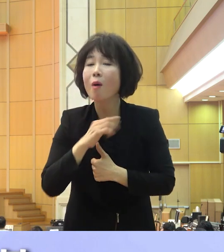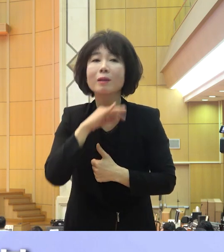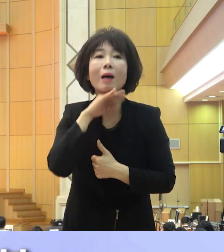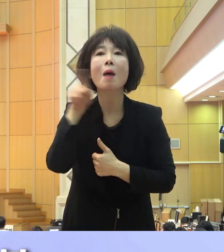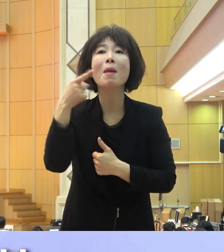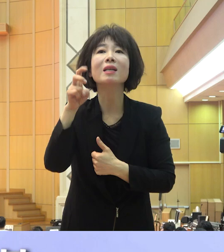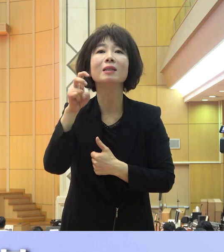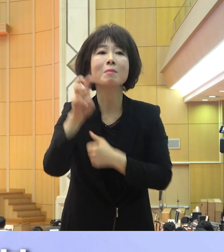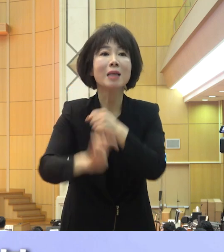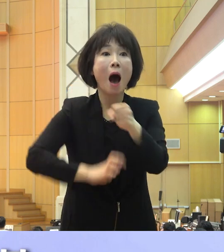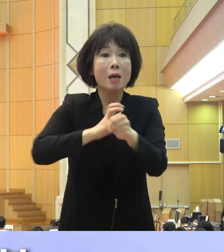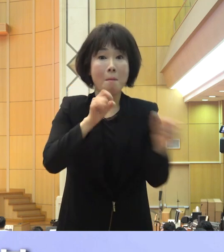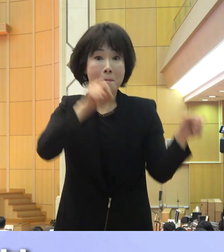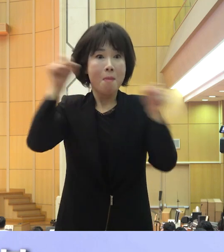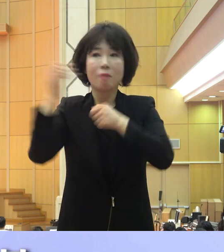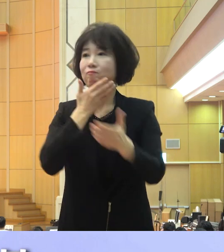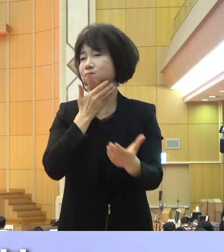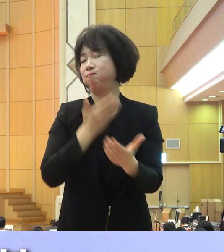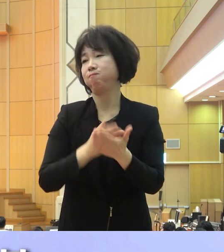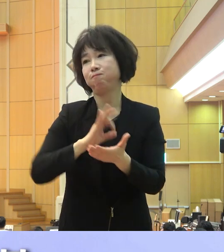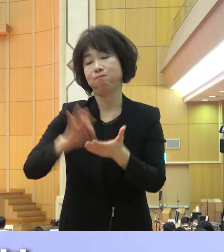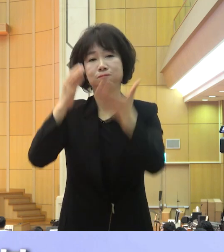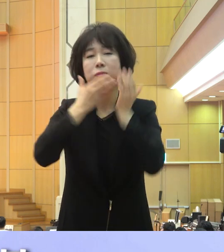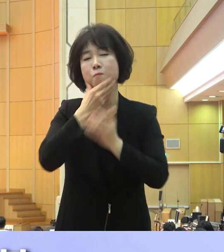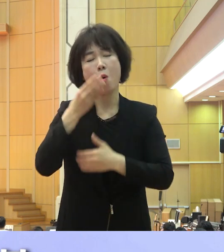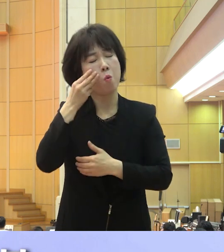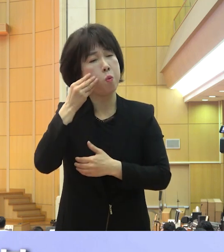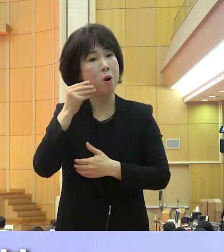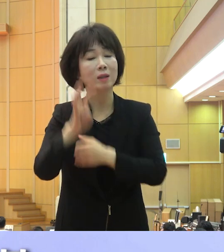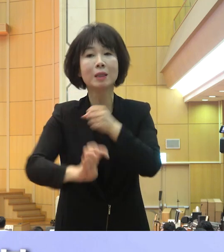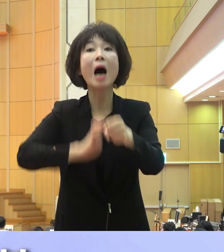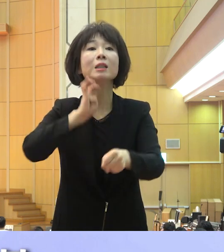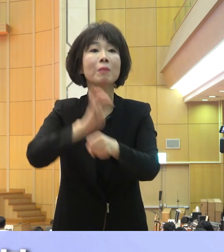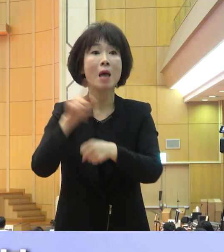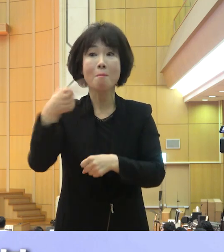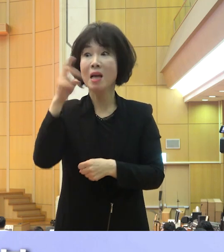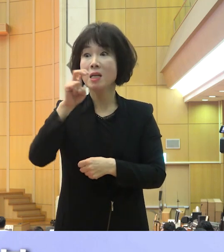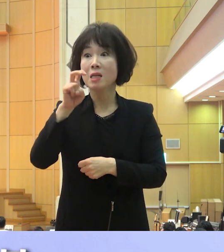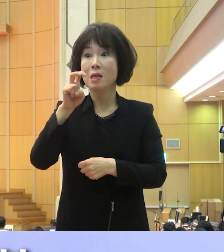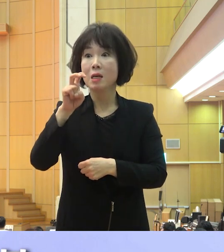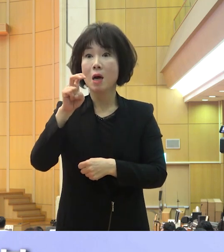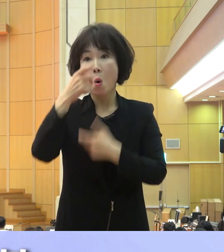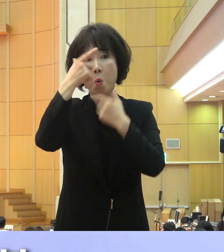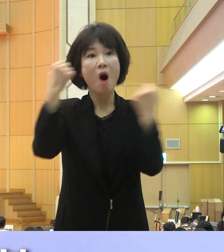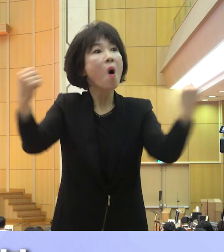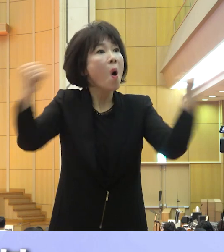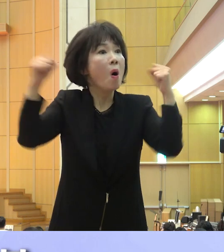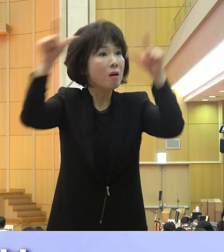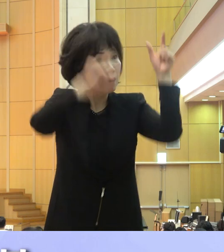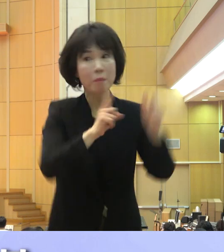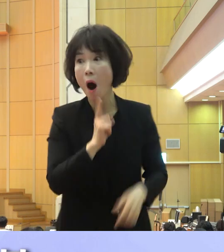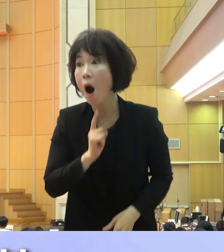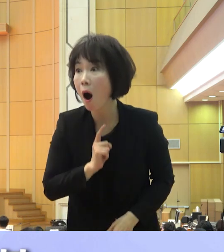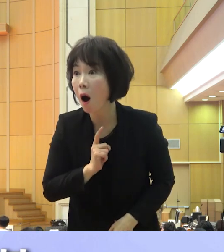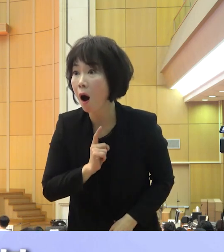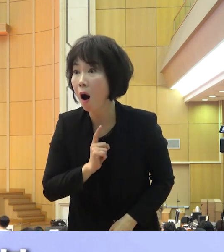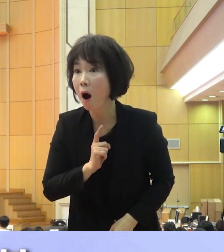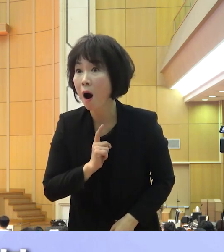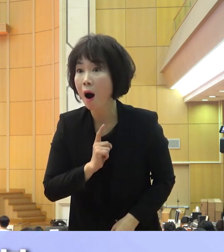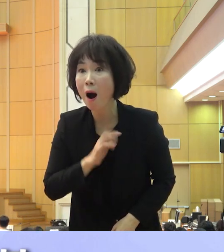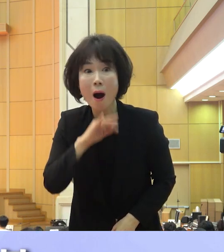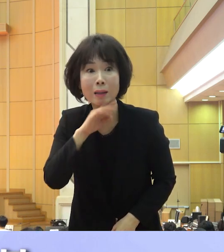하나님이 귀하게 쓰셨고 복도 받았고 120살까지 살다가 죽었는데, 대부분 사람들은